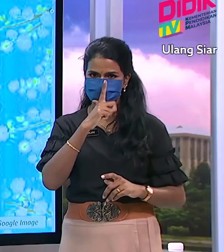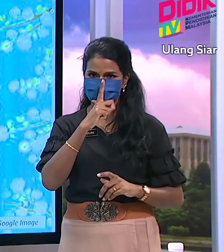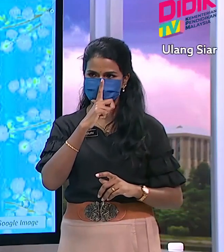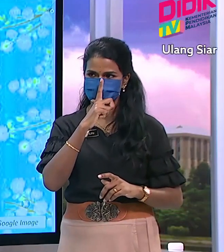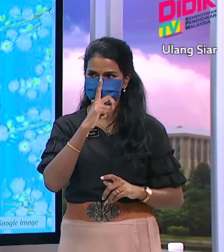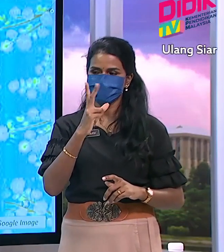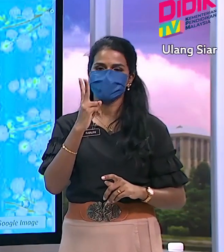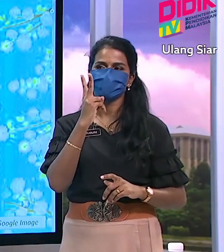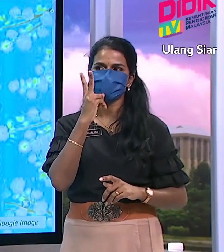Lemak.